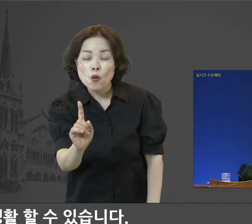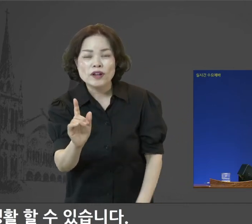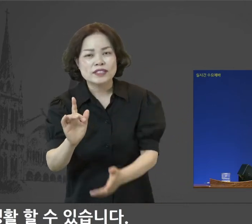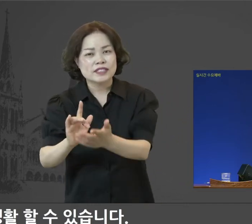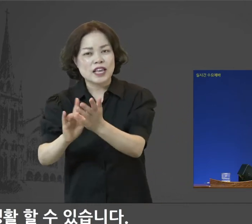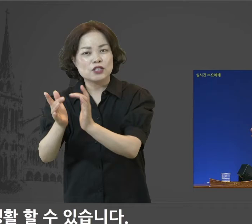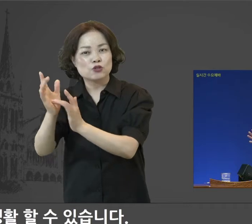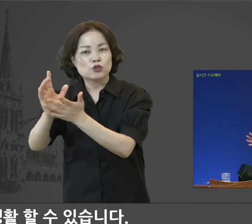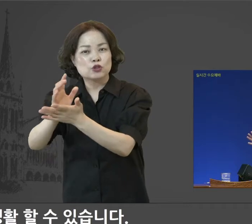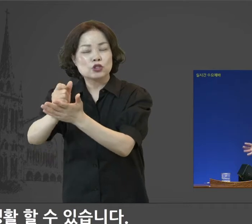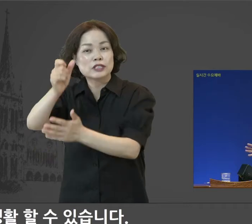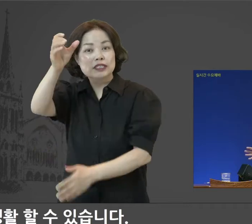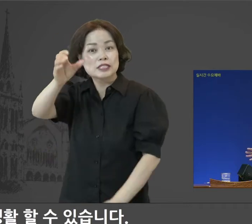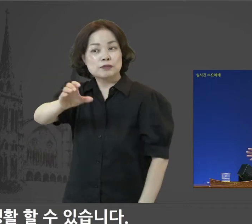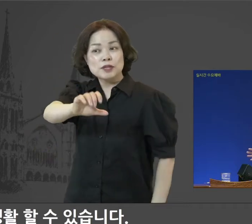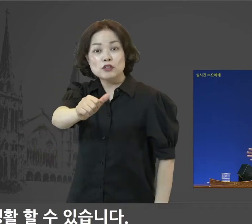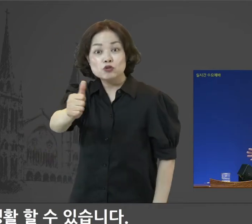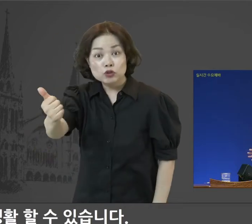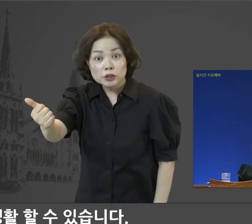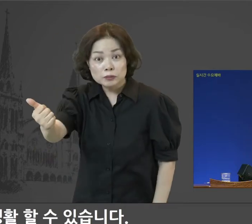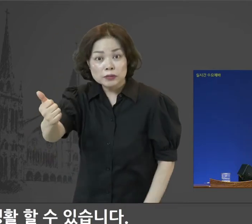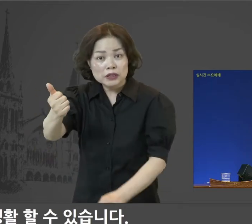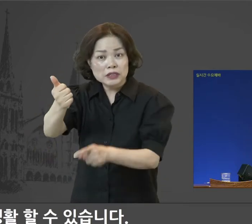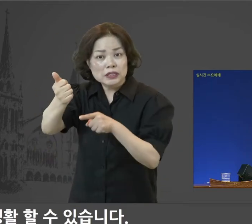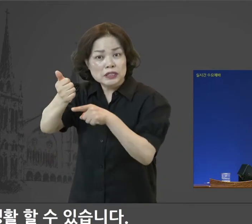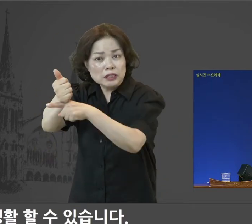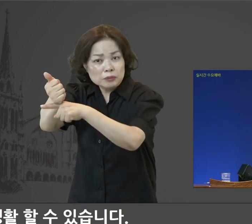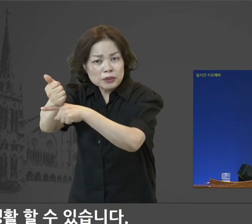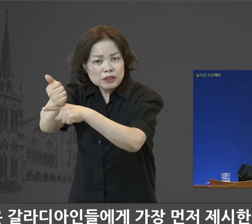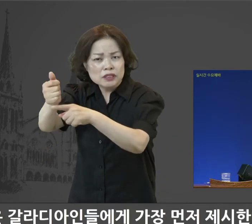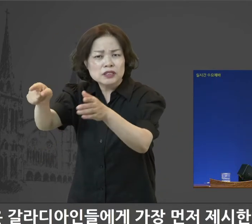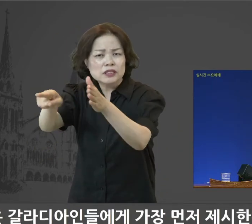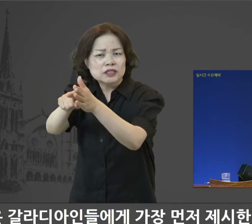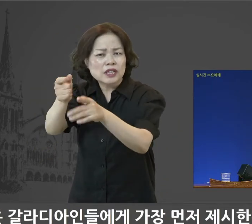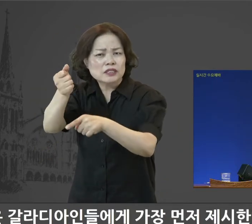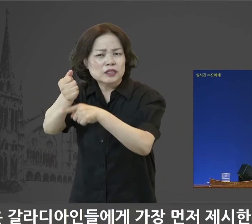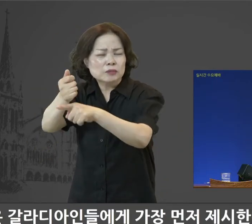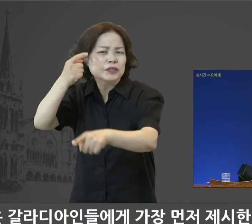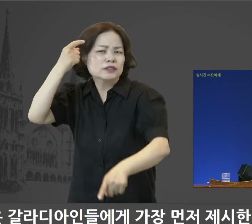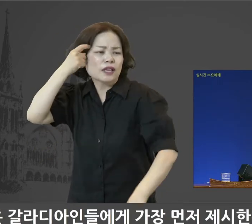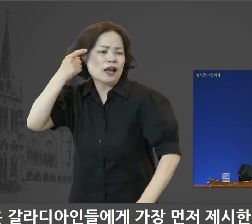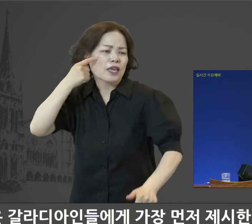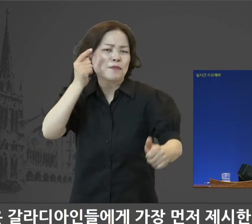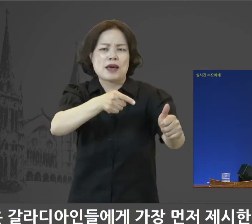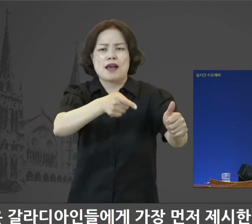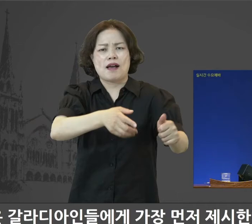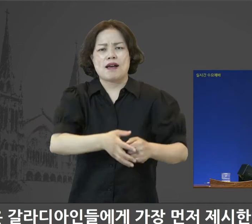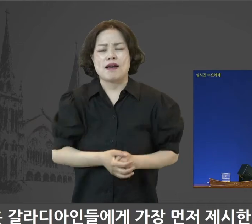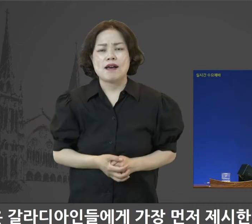예수 그리스도의 그 십자가의 죽으심을, 그 신학적 의미를 되새겨 보라는 거예요.